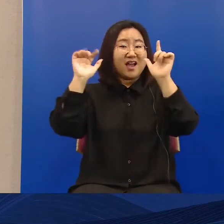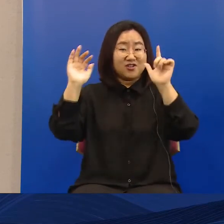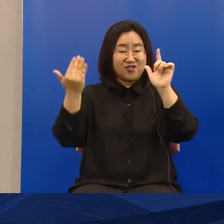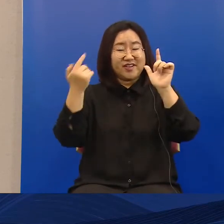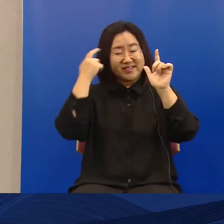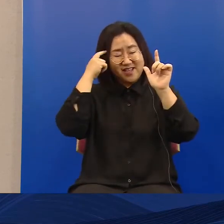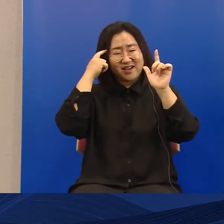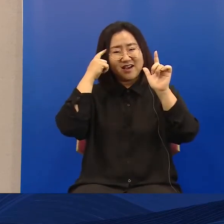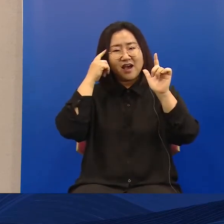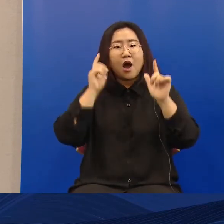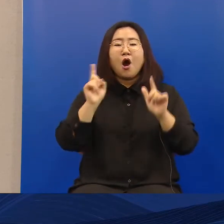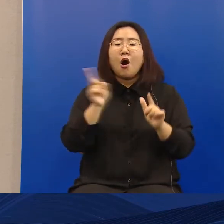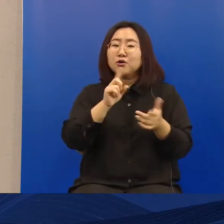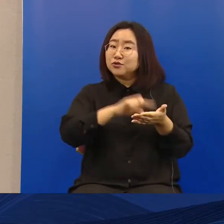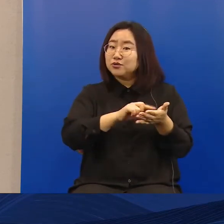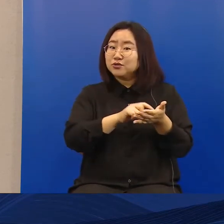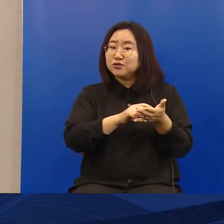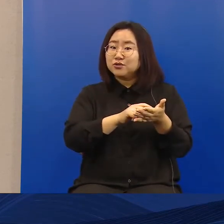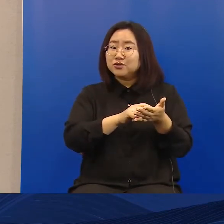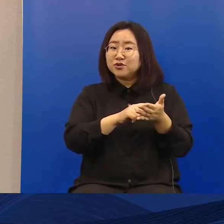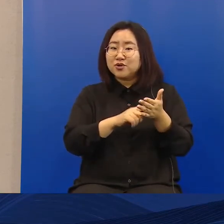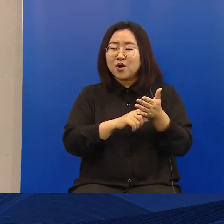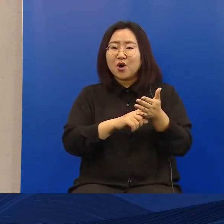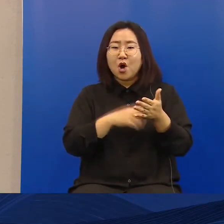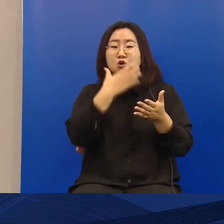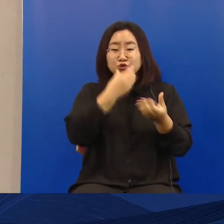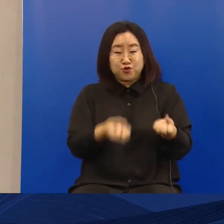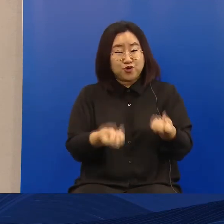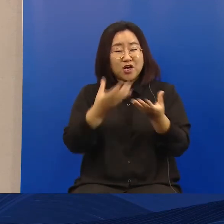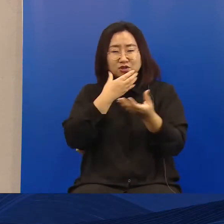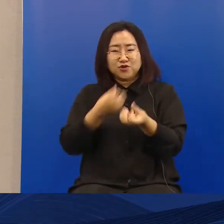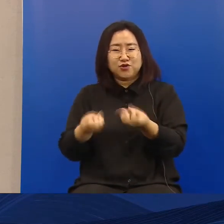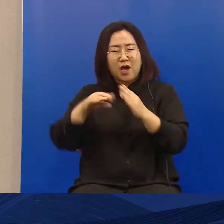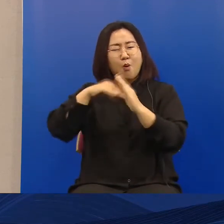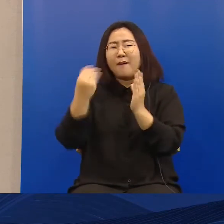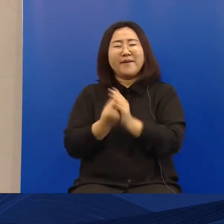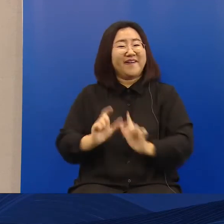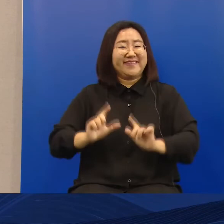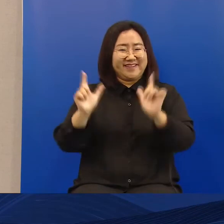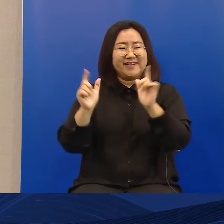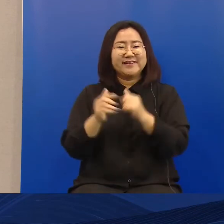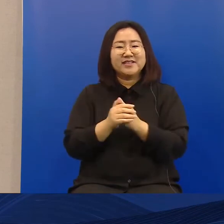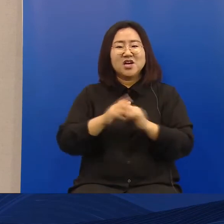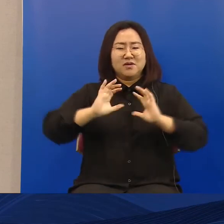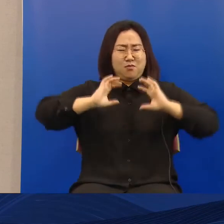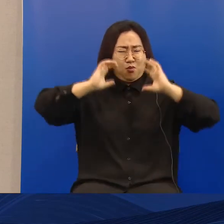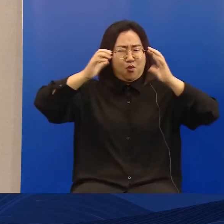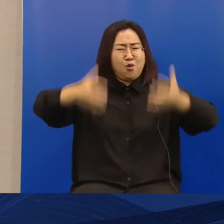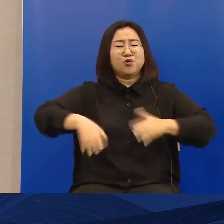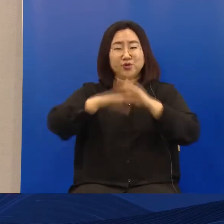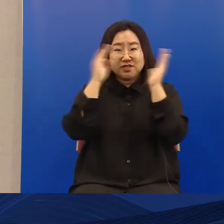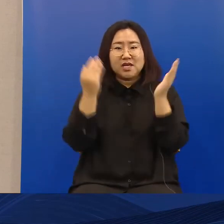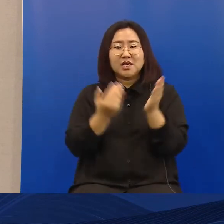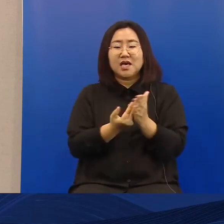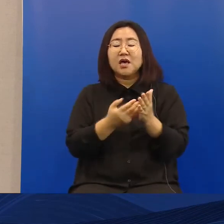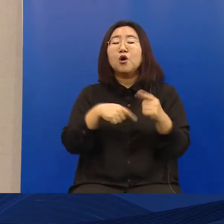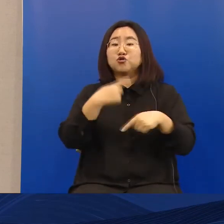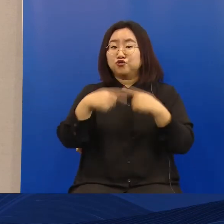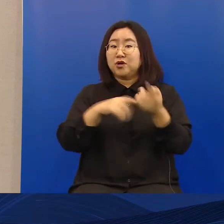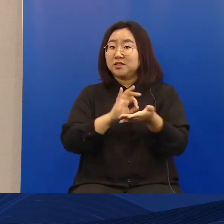된다고 생각합니다. 우리가 언어적인 다양성을 인식하고 축하하기에 완벽한 날이죠. 전 세계 국가들이 고유한 수어를 사용하고